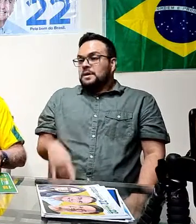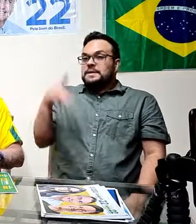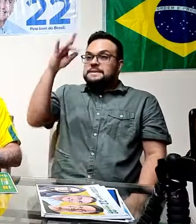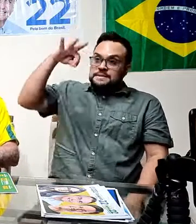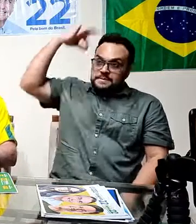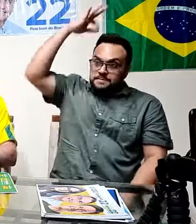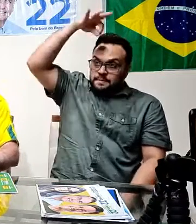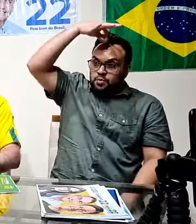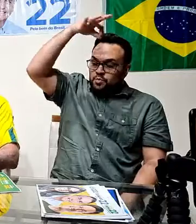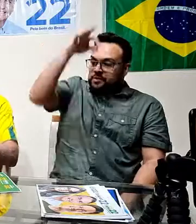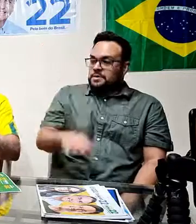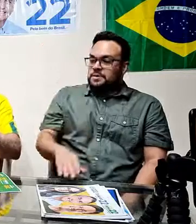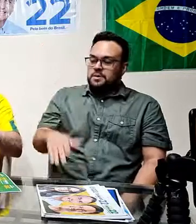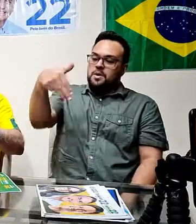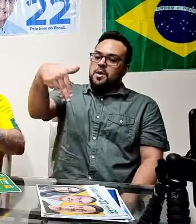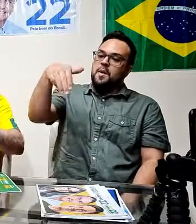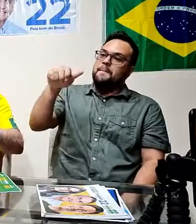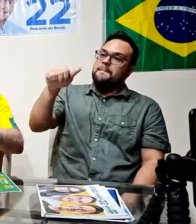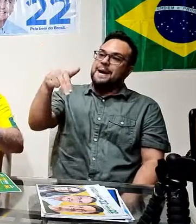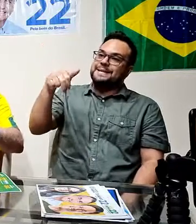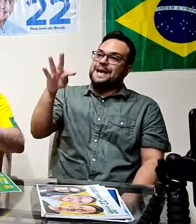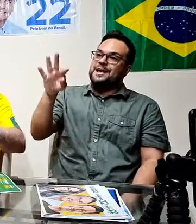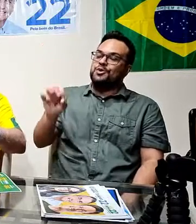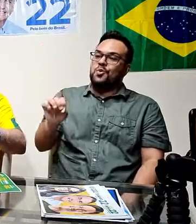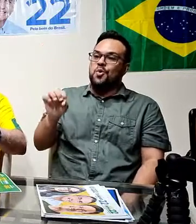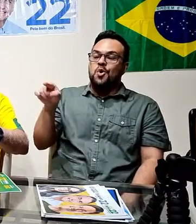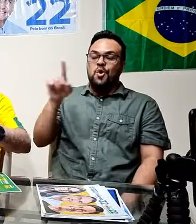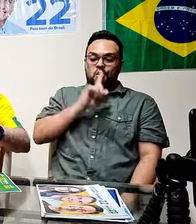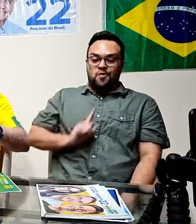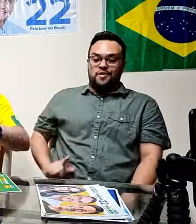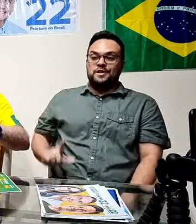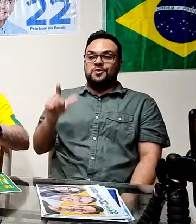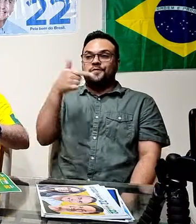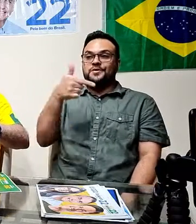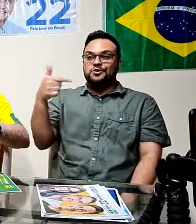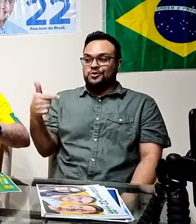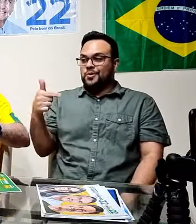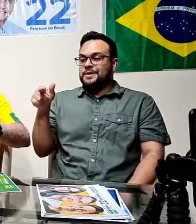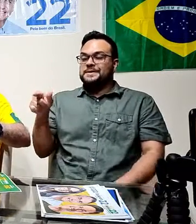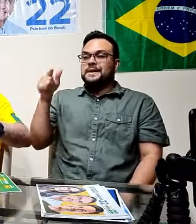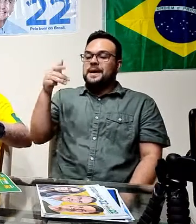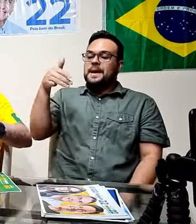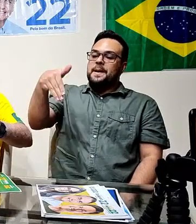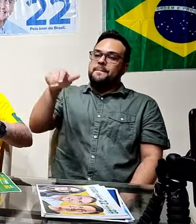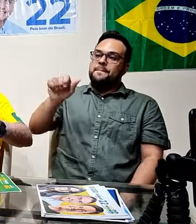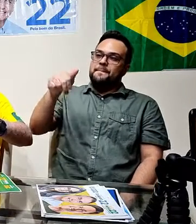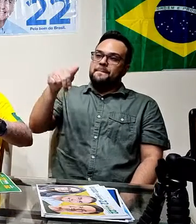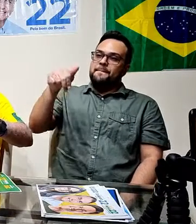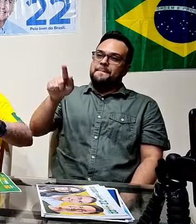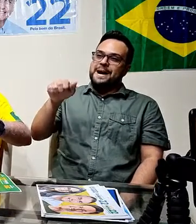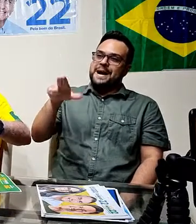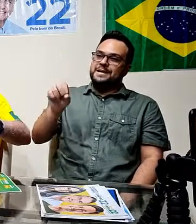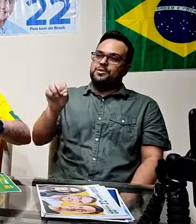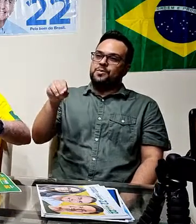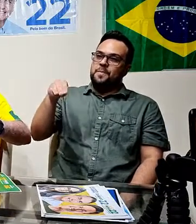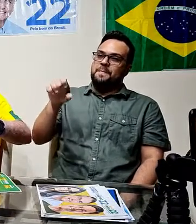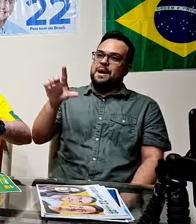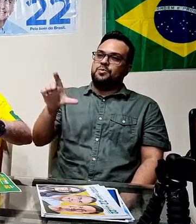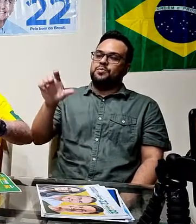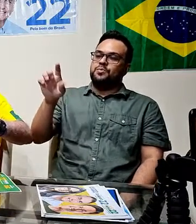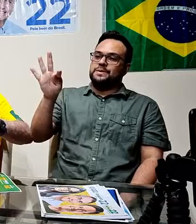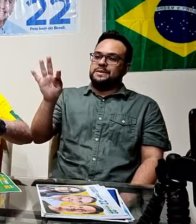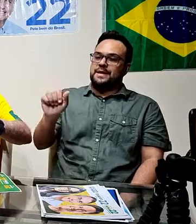Espírito Santo, Manato, governador 22, e o conhecido aí, Magno Malta, 222 para o